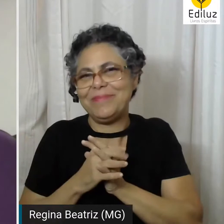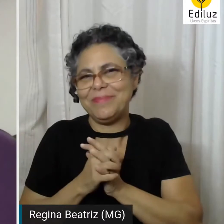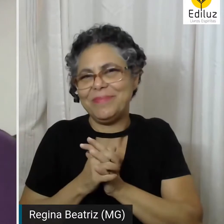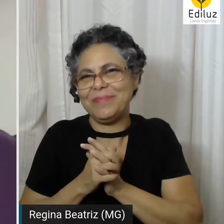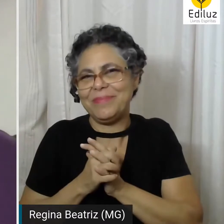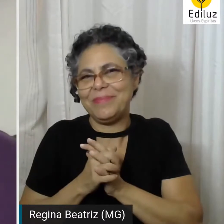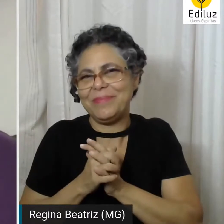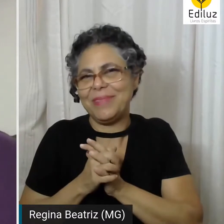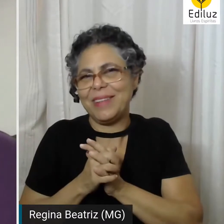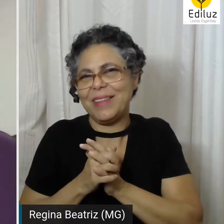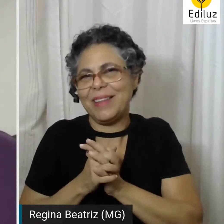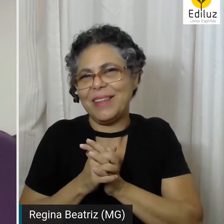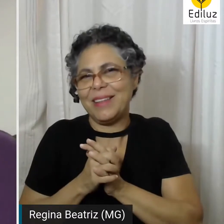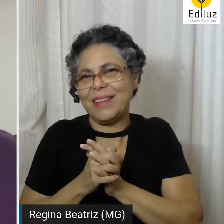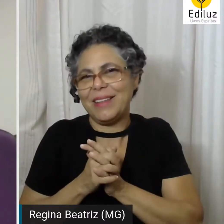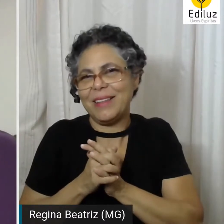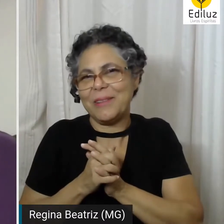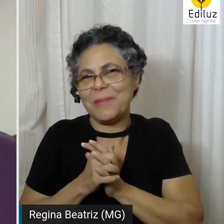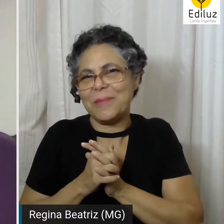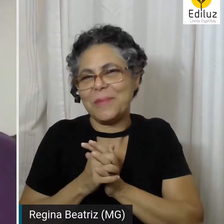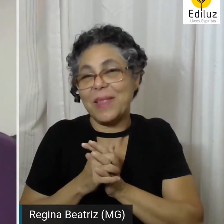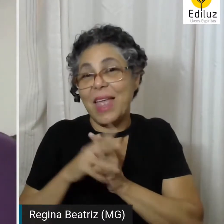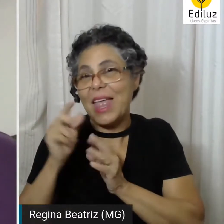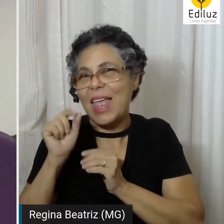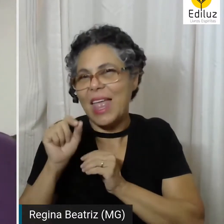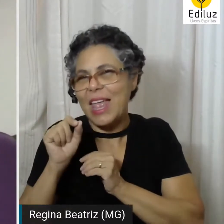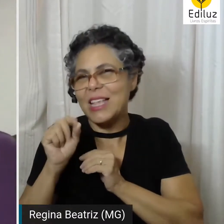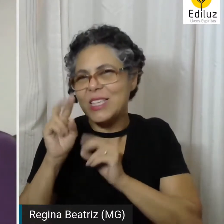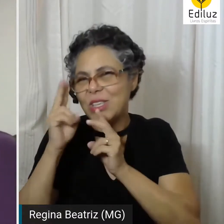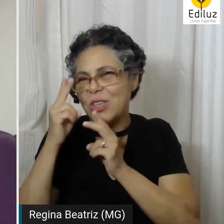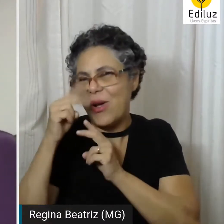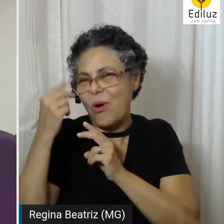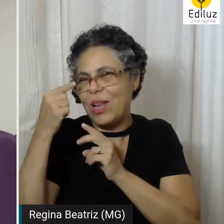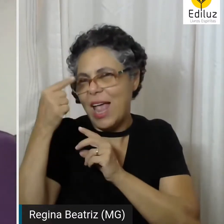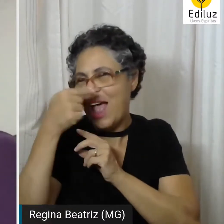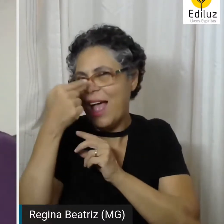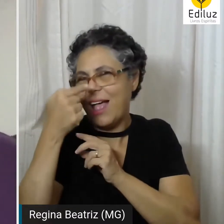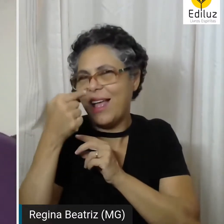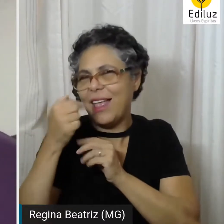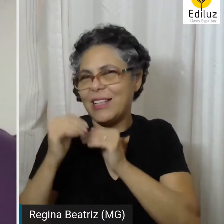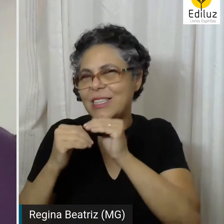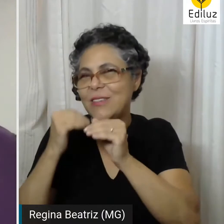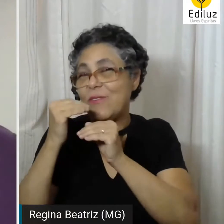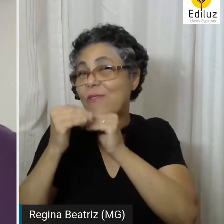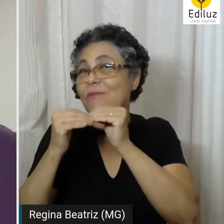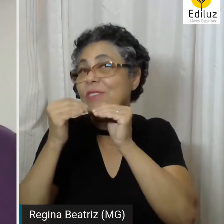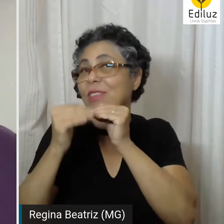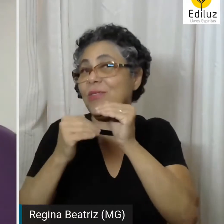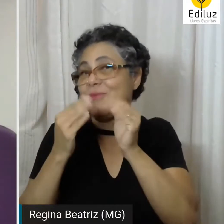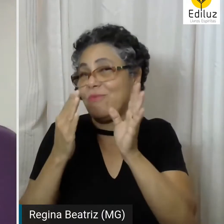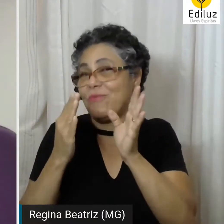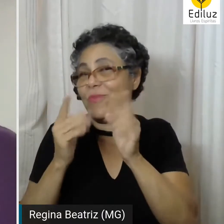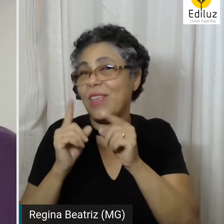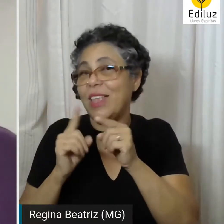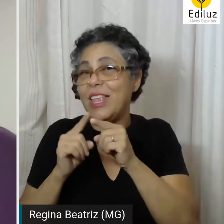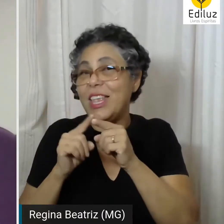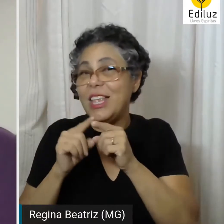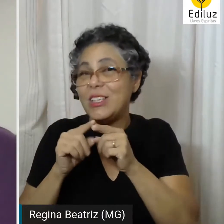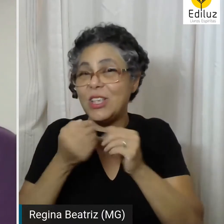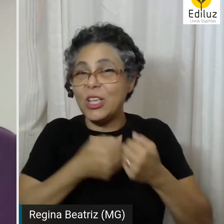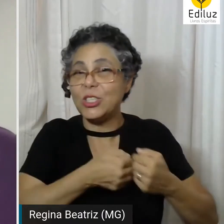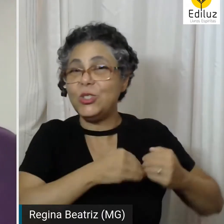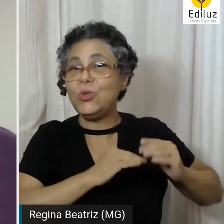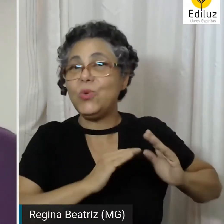não assistida. Esse olhar é desenvolvível. E é isso que